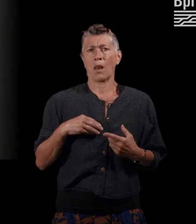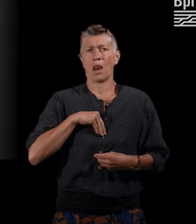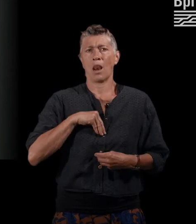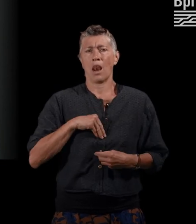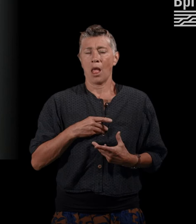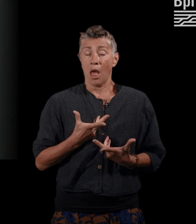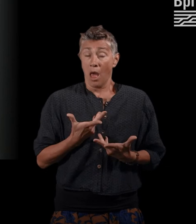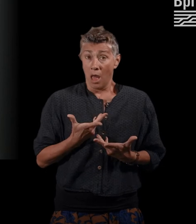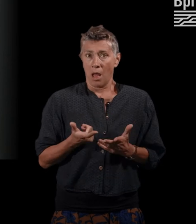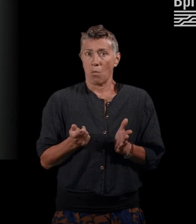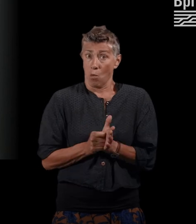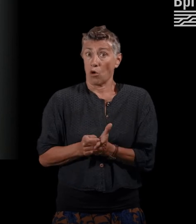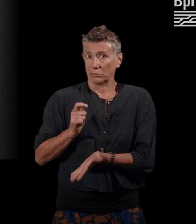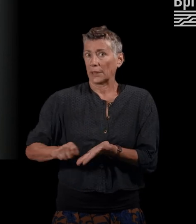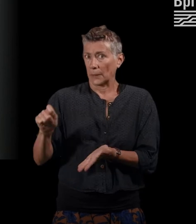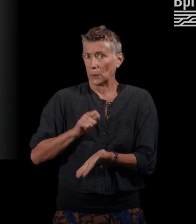que j'ai ressentis en l'écrivant